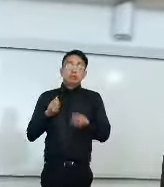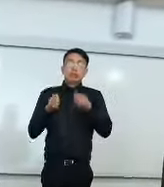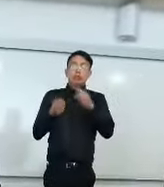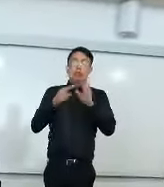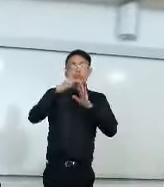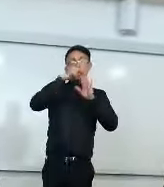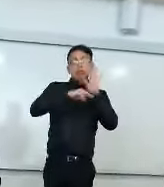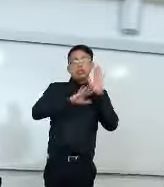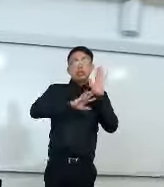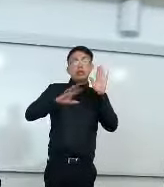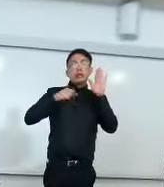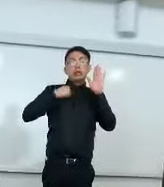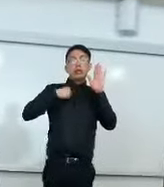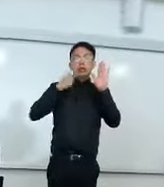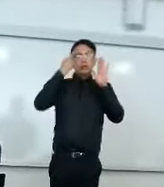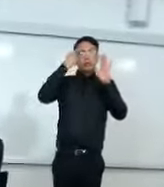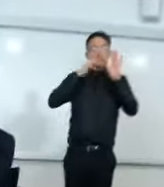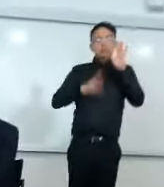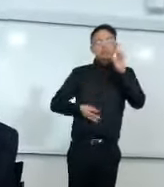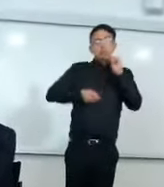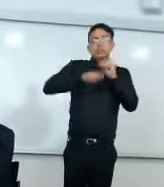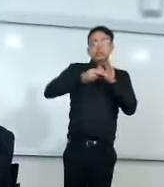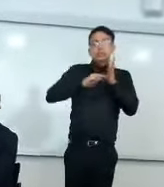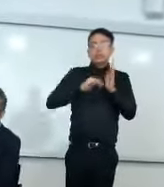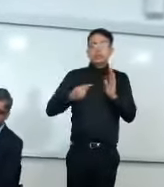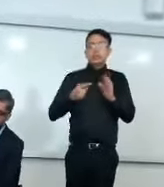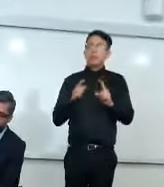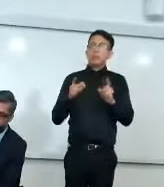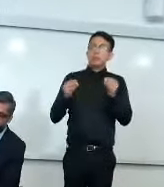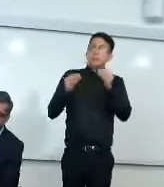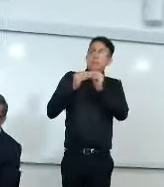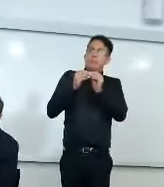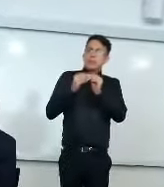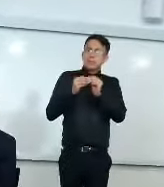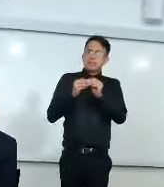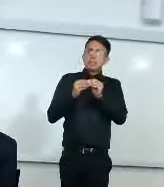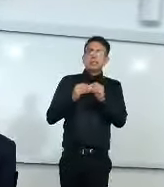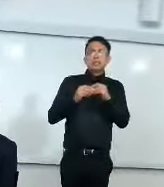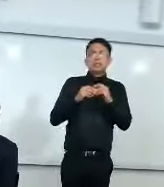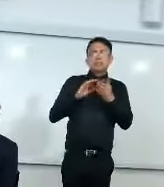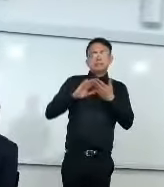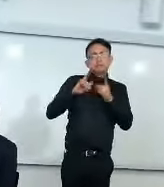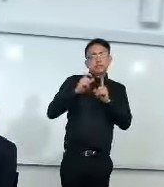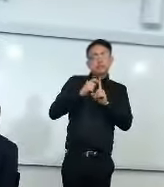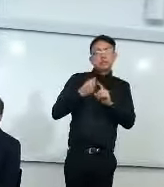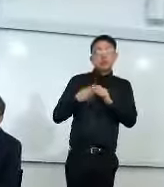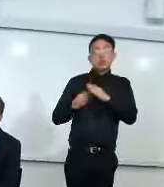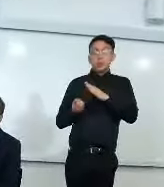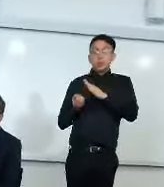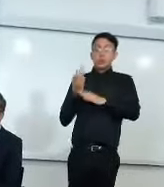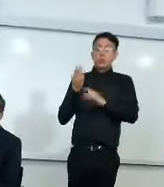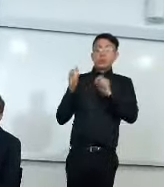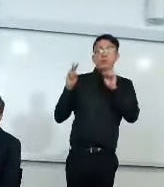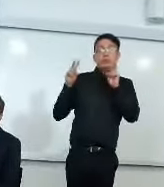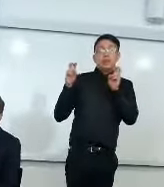reglamento y con unas disposiciones, sino pensando en lo, perdón la palabra, novedoso del